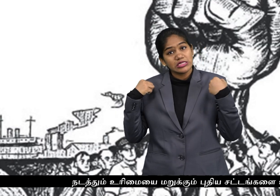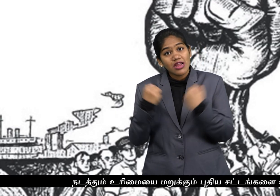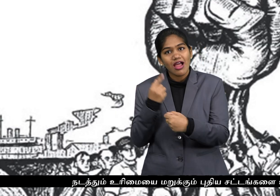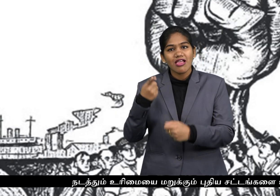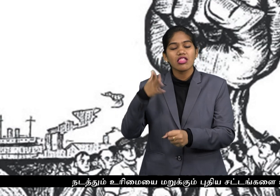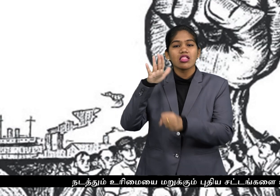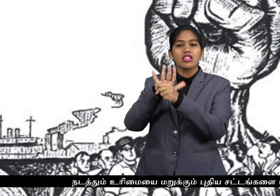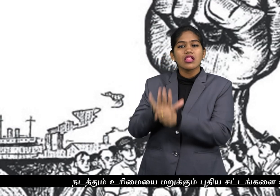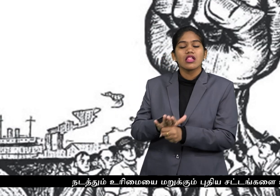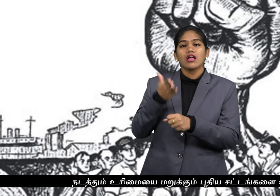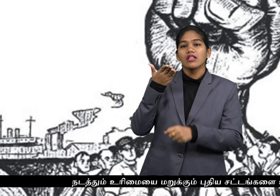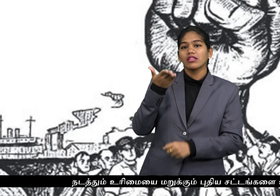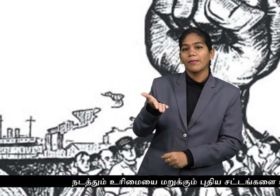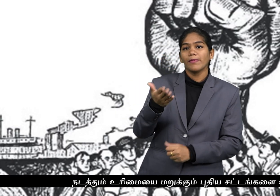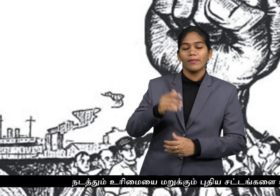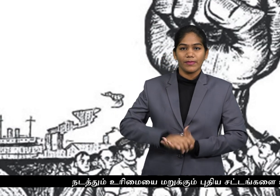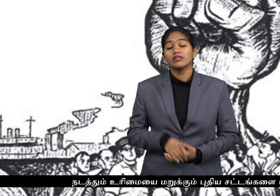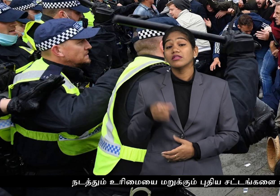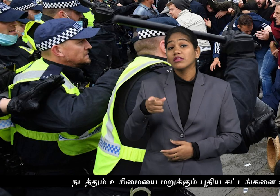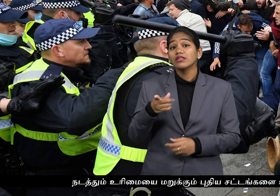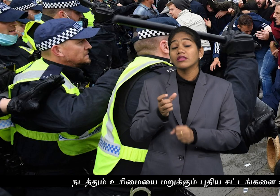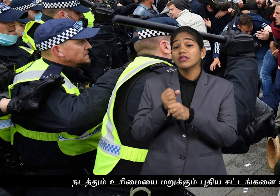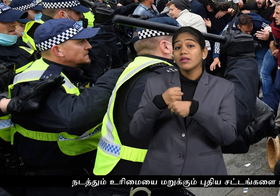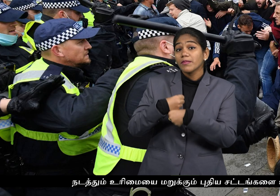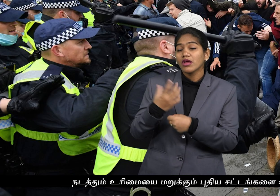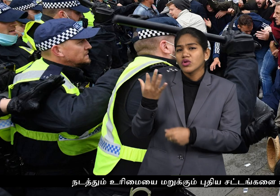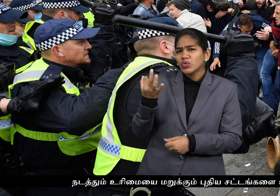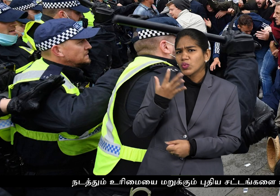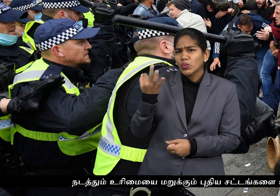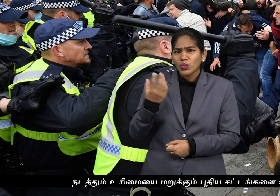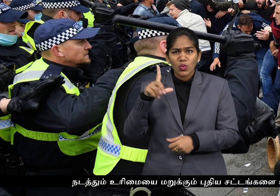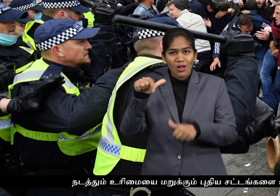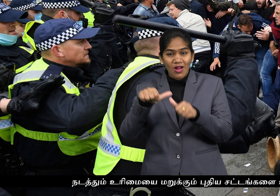நடத்தும் உரிமையை மறுக்கும் புதிய சட்டங்களை உருவாக்கினர்.